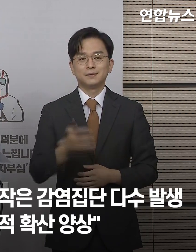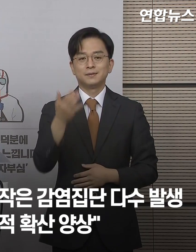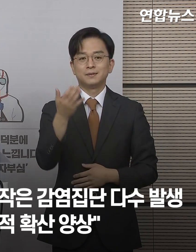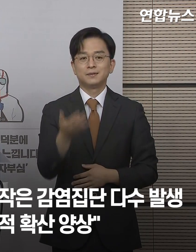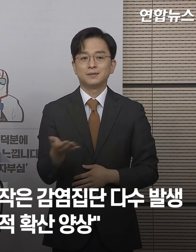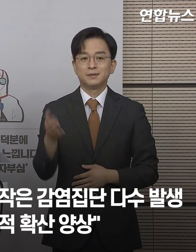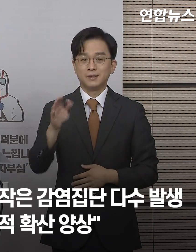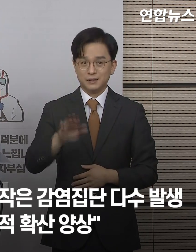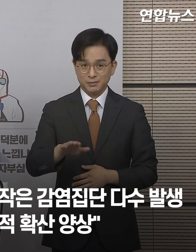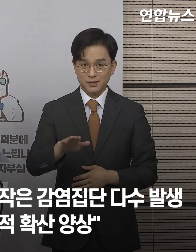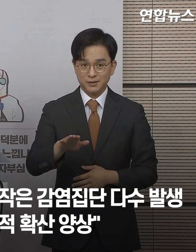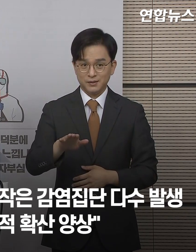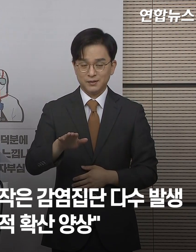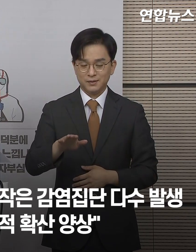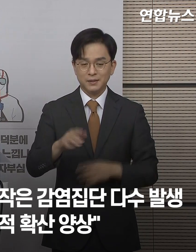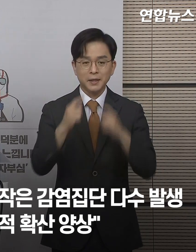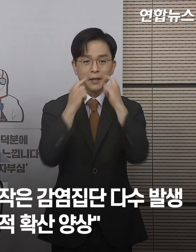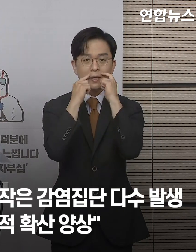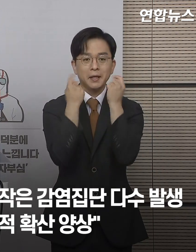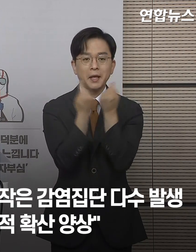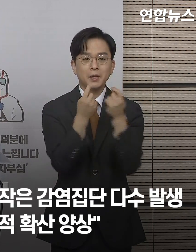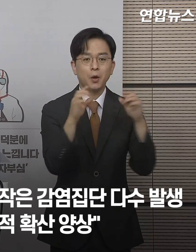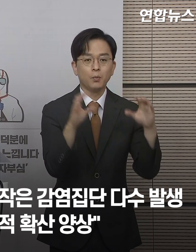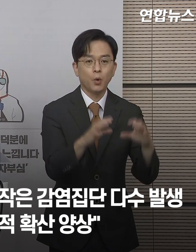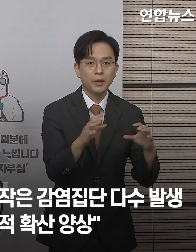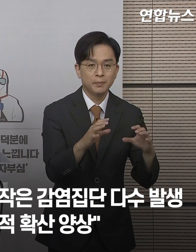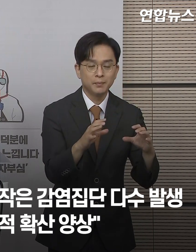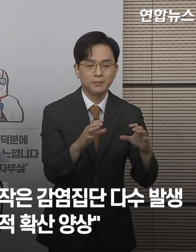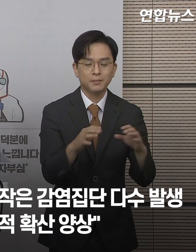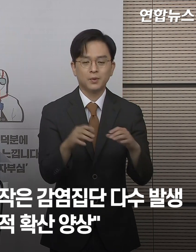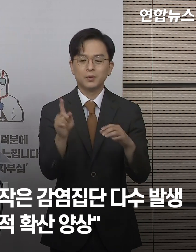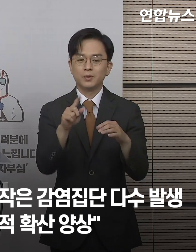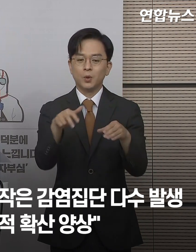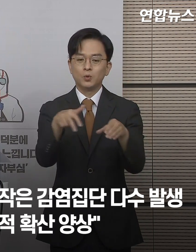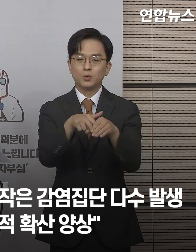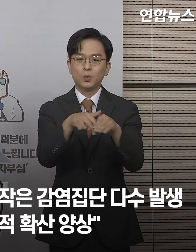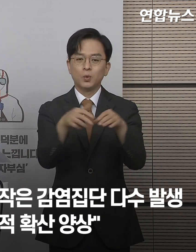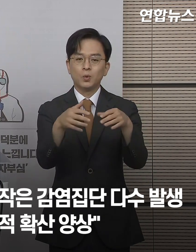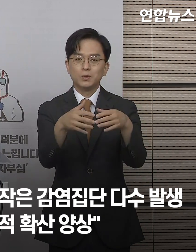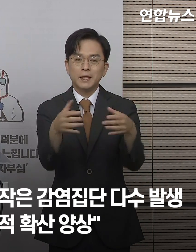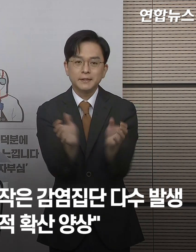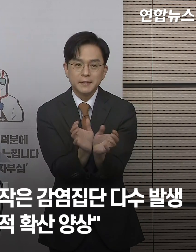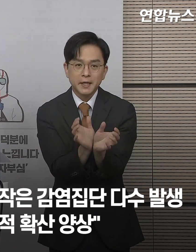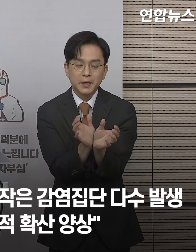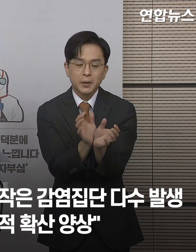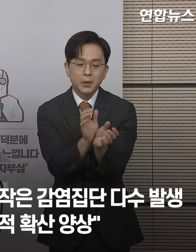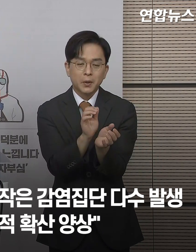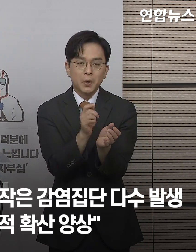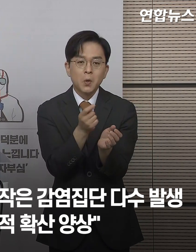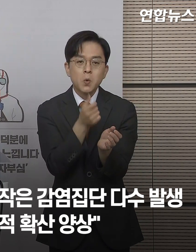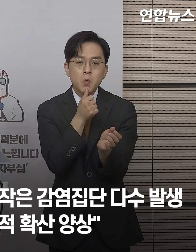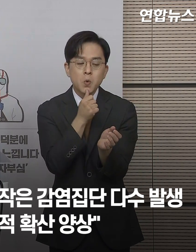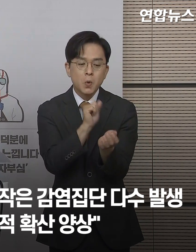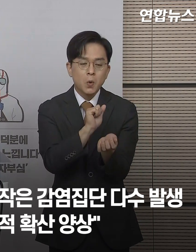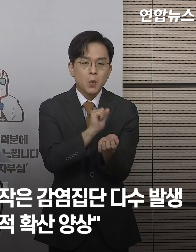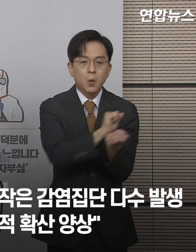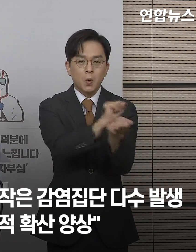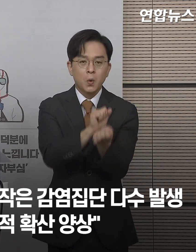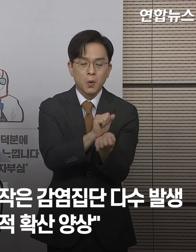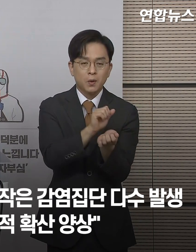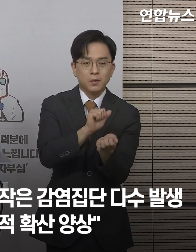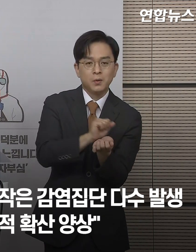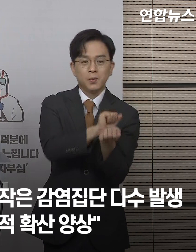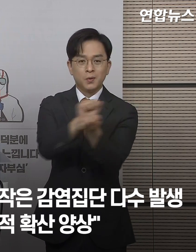그렇지만 소규모 생활시설과 소모임을 통해서 작은 감염 집단을 다수 만들면서